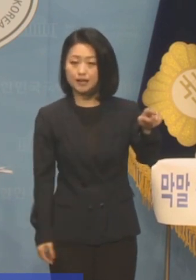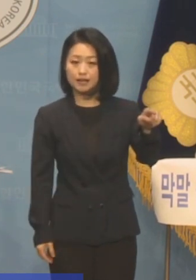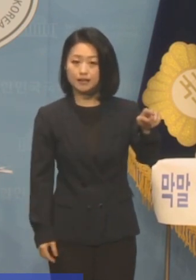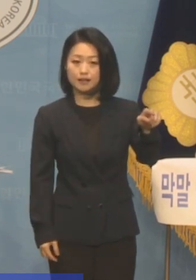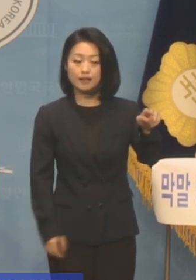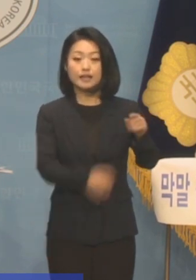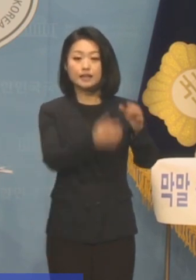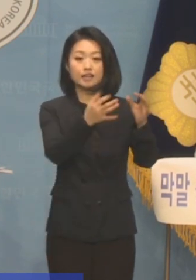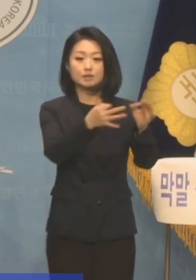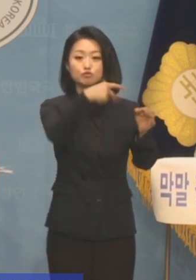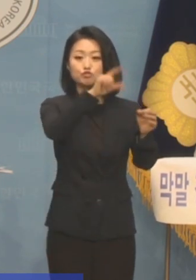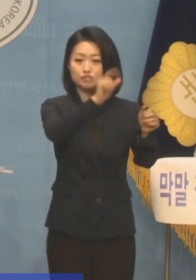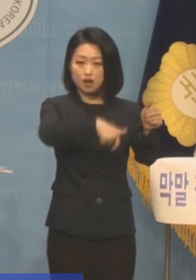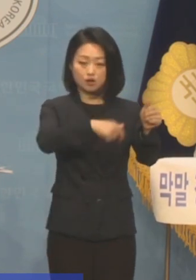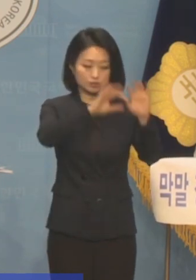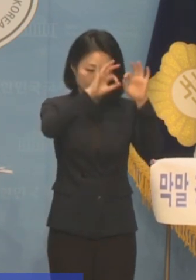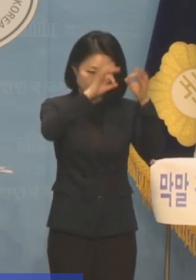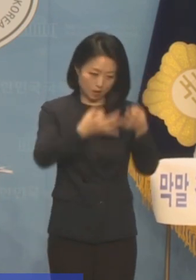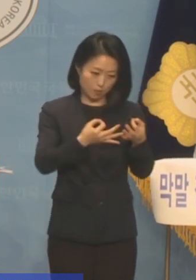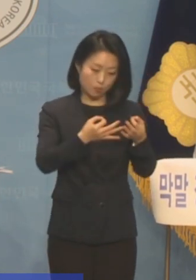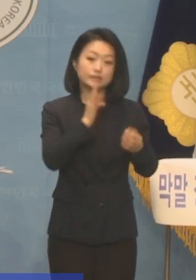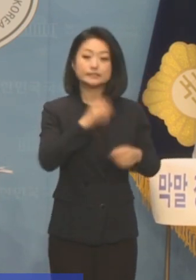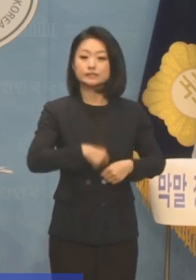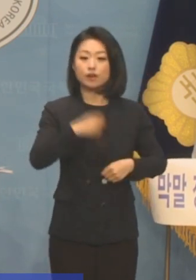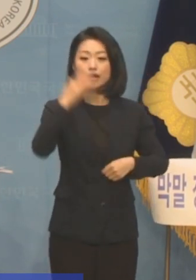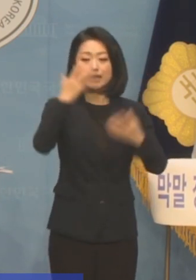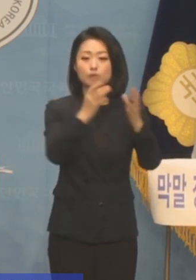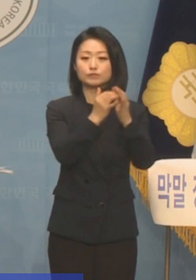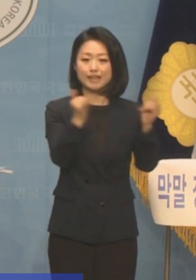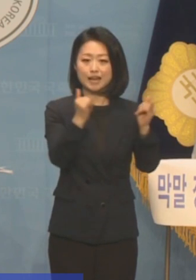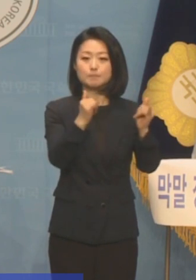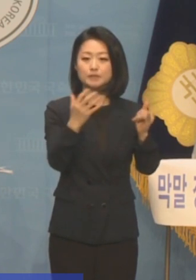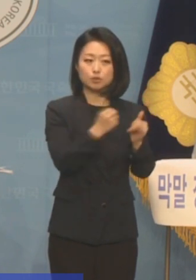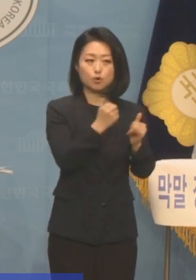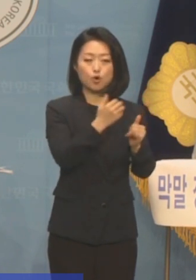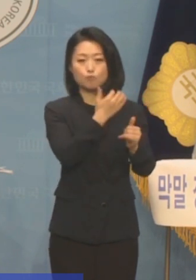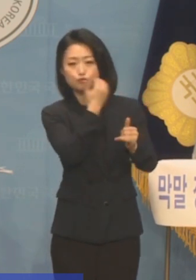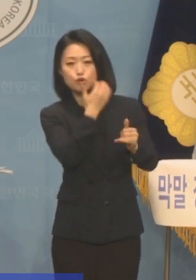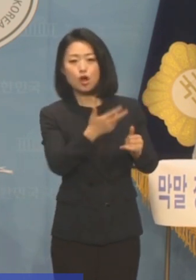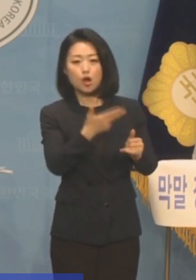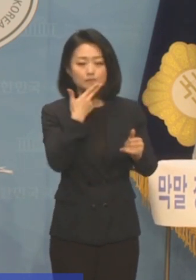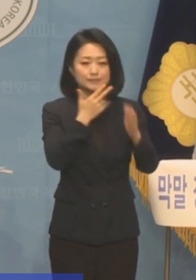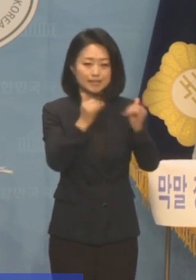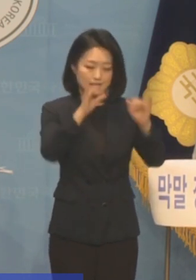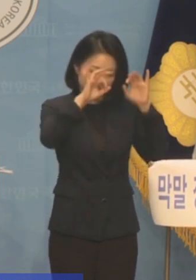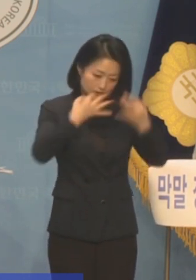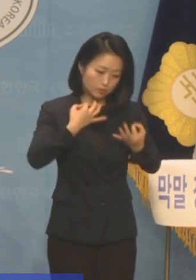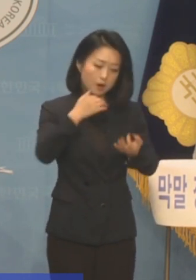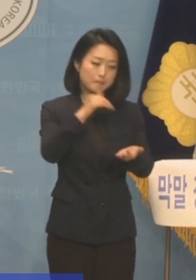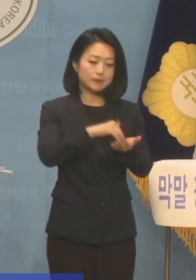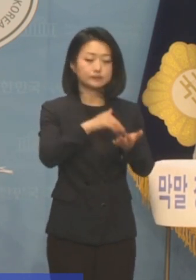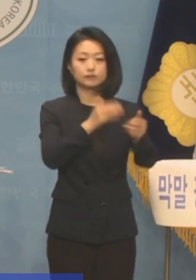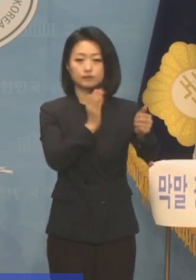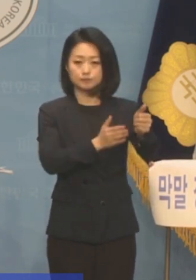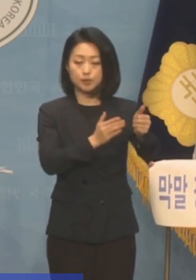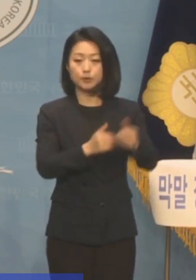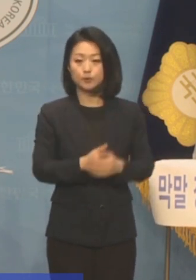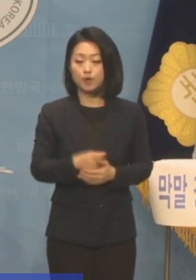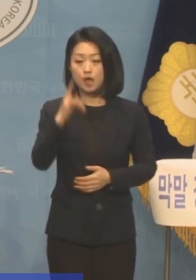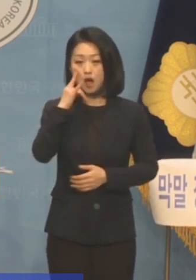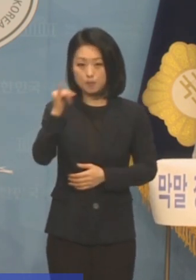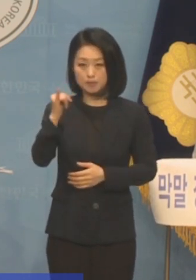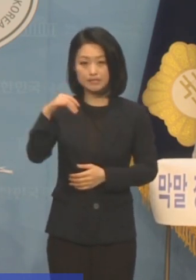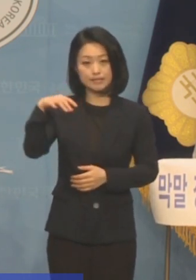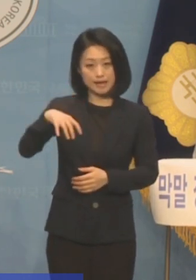때문에 김혁은 자신을 돌아보고 진정한 대한민국 사람으로 나라에 부끄럽지 아니한 사람인지를 돌아보기 바랍니다 우리